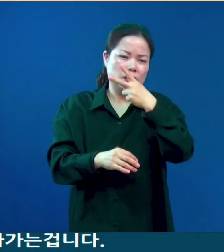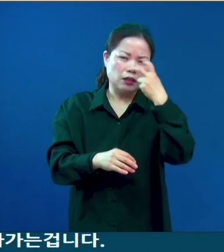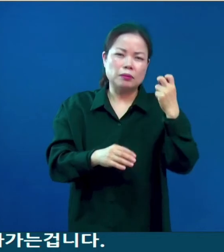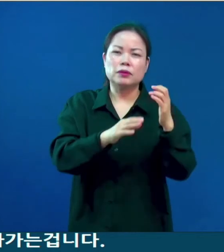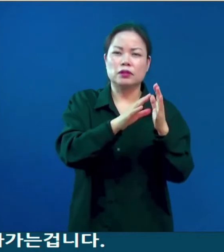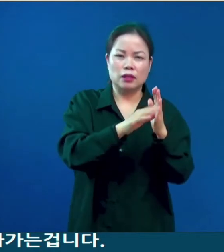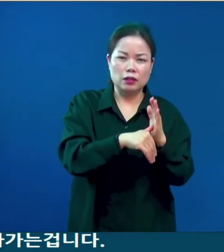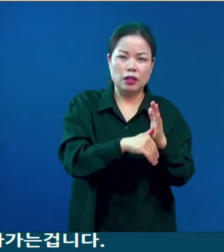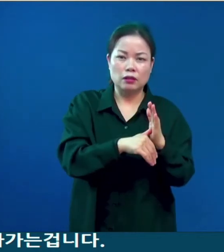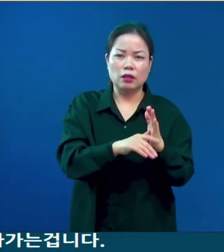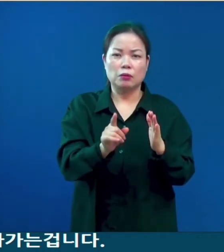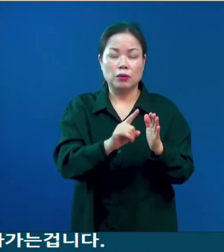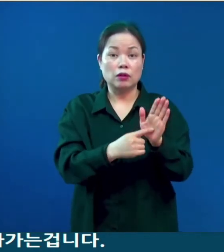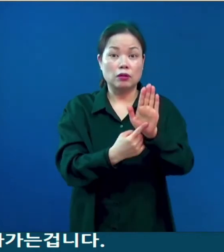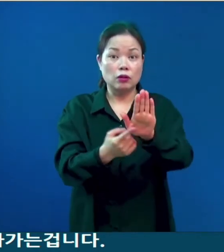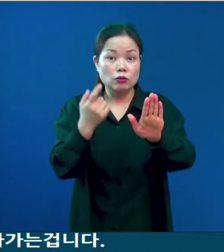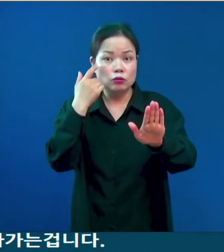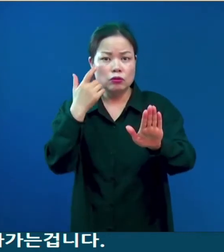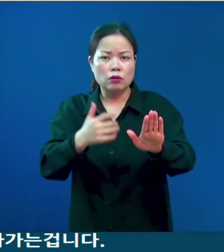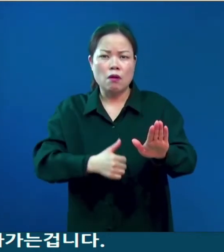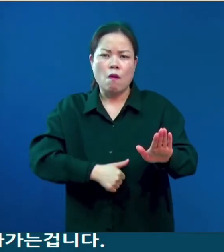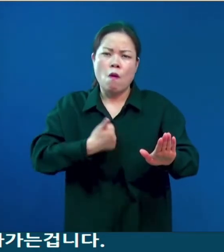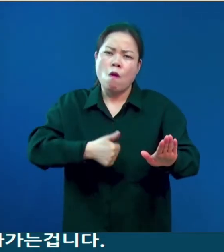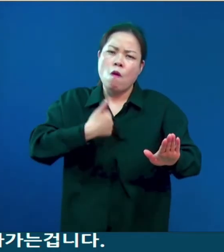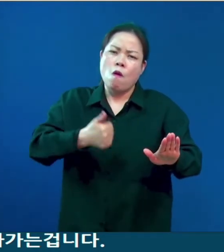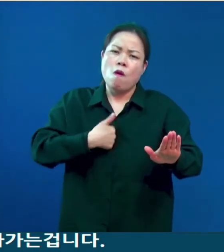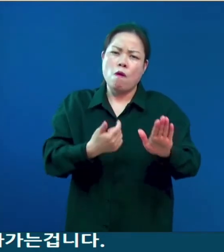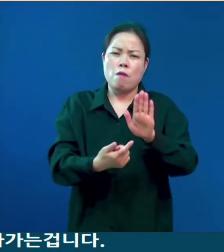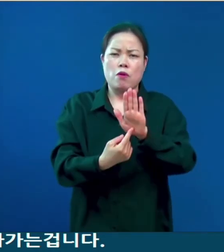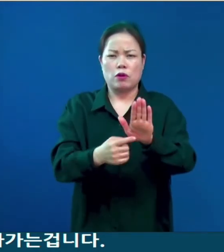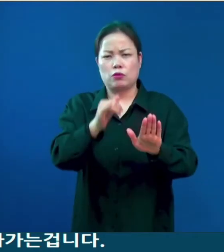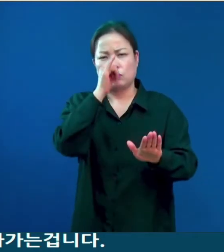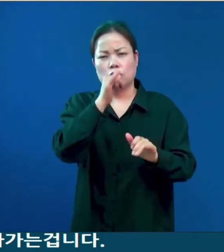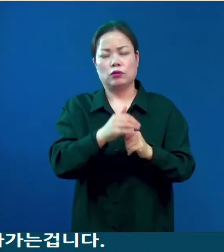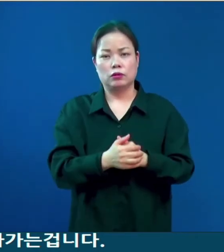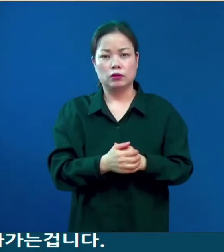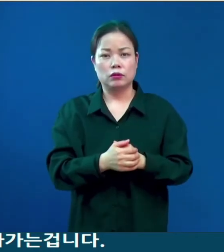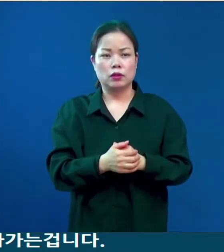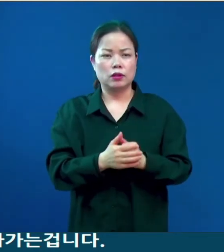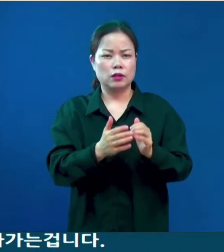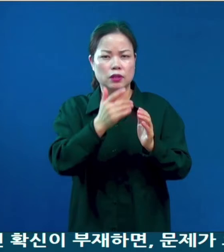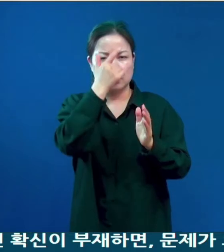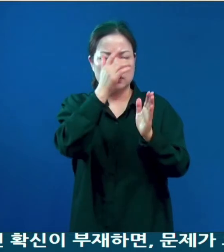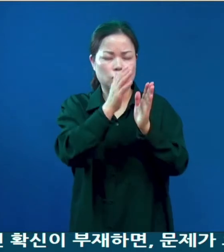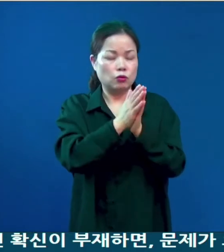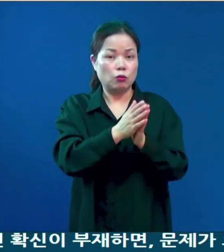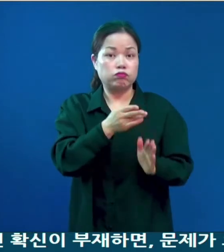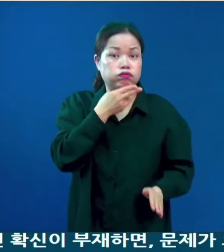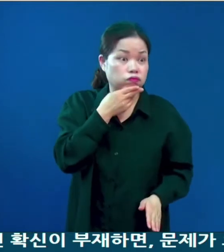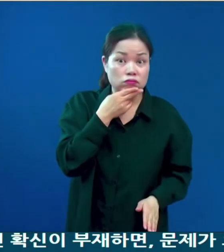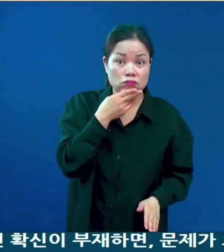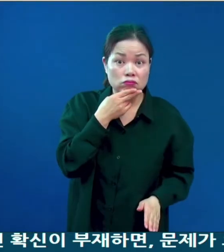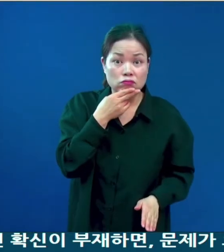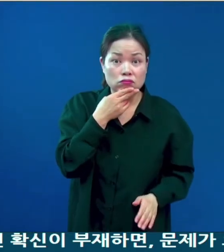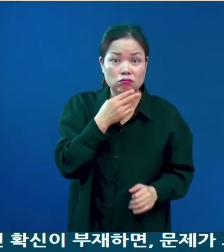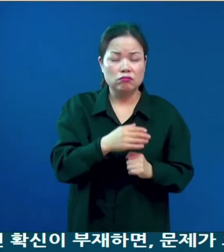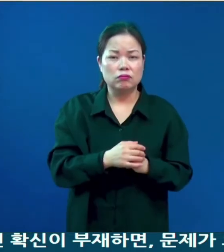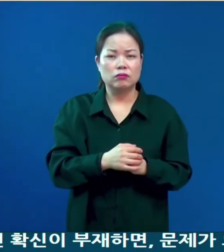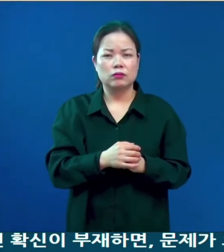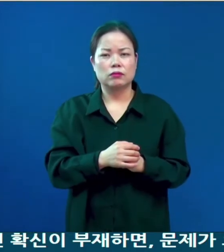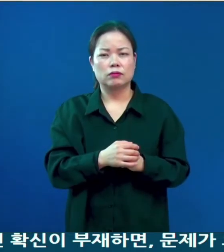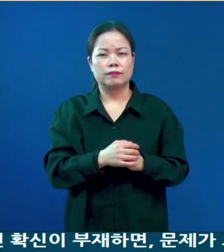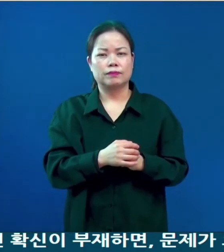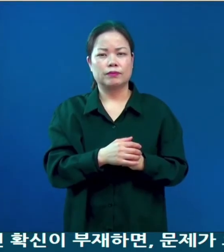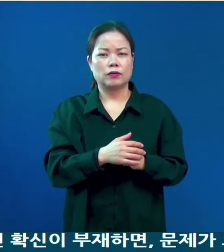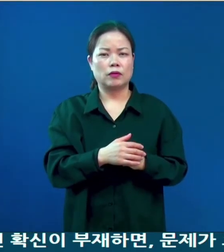잠들 때 이게 어떻게 표출되냐면 분노로 표출되기도 하고요. 그리고 기도가 꽉 막히기도 하고요. 이